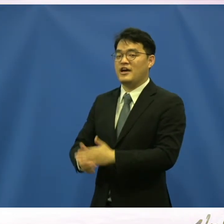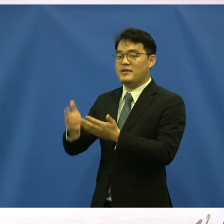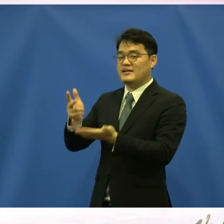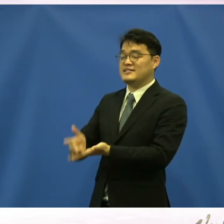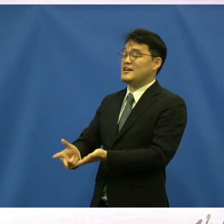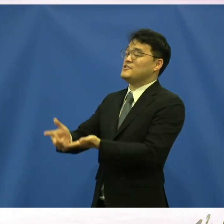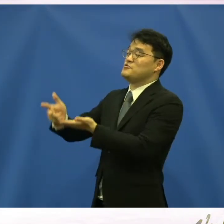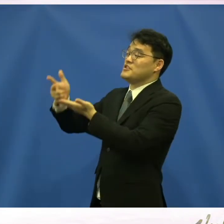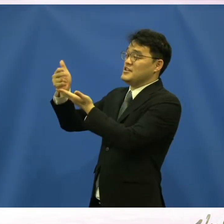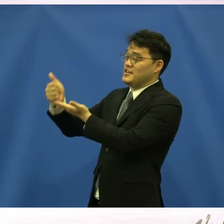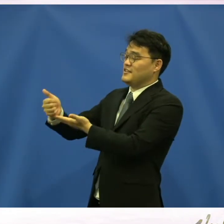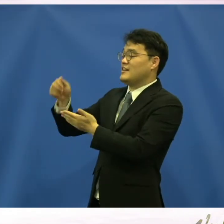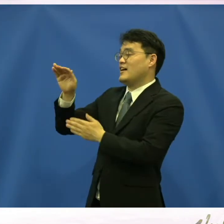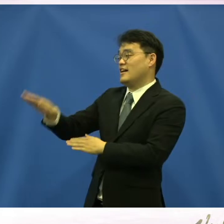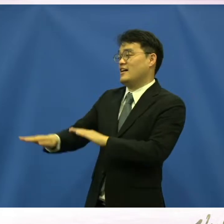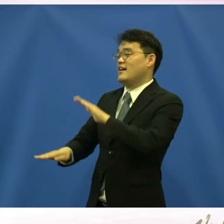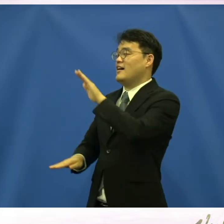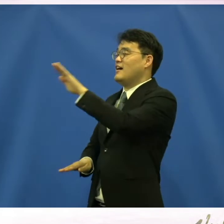주님 발같이